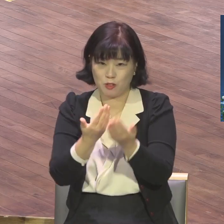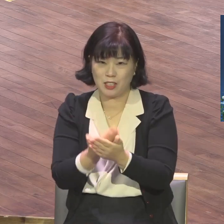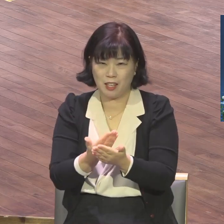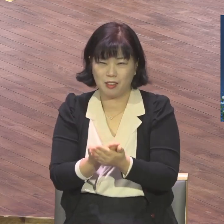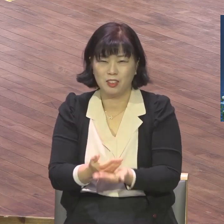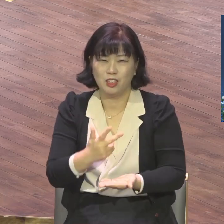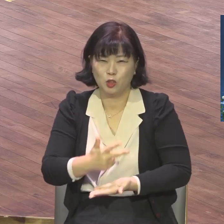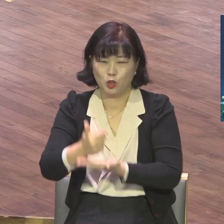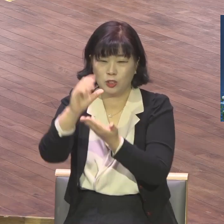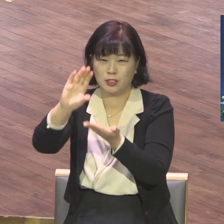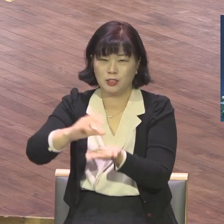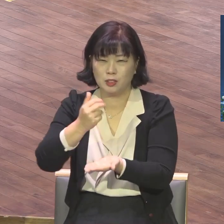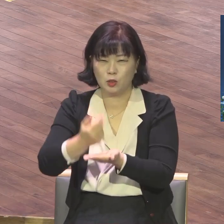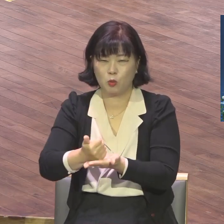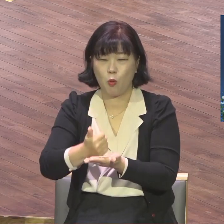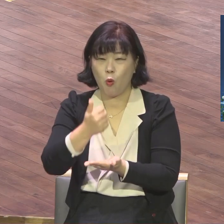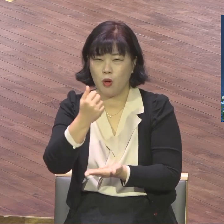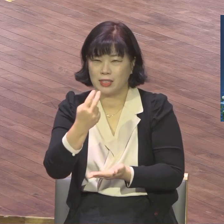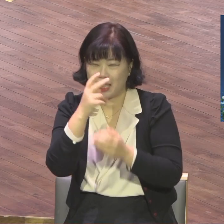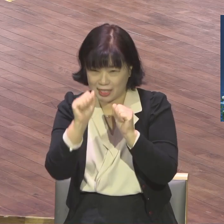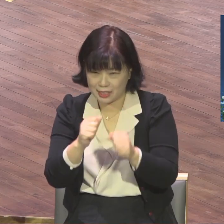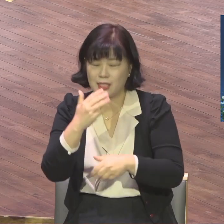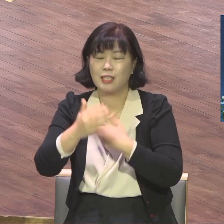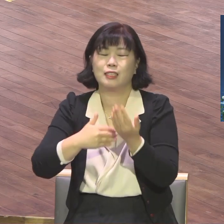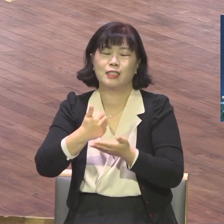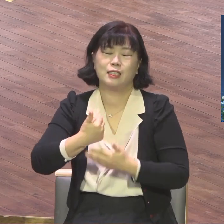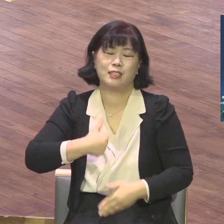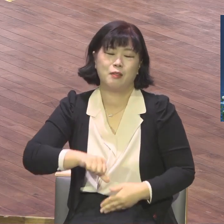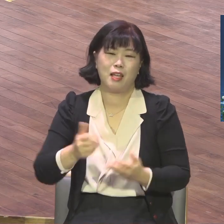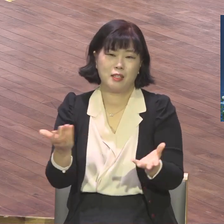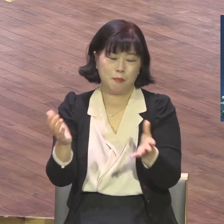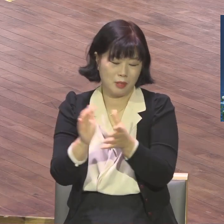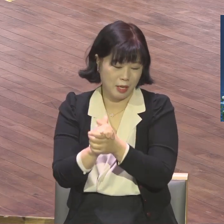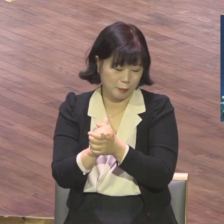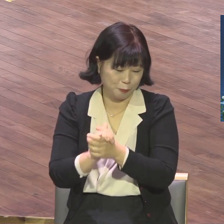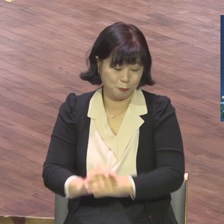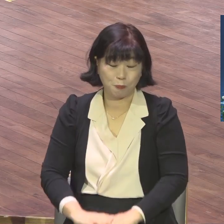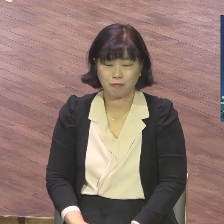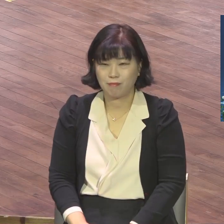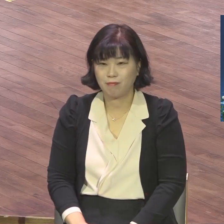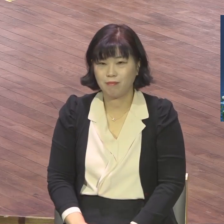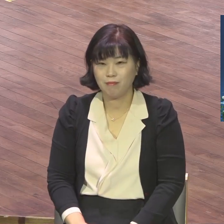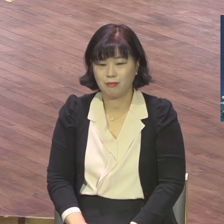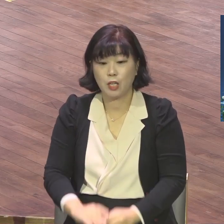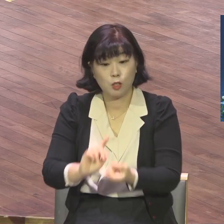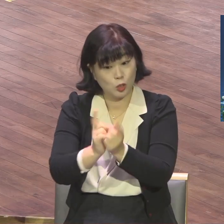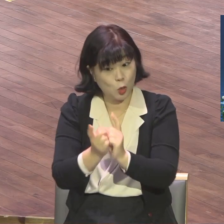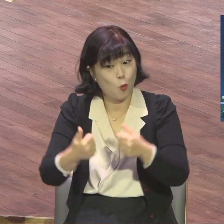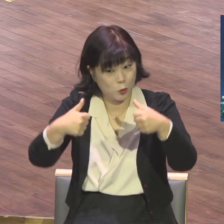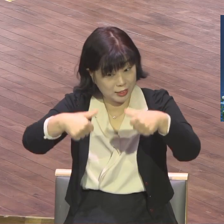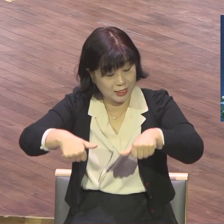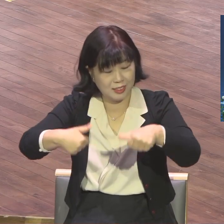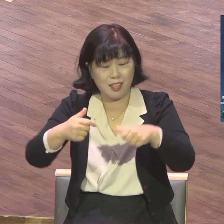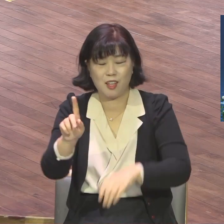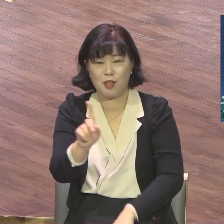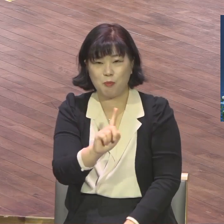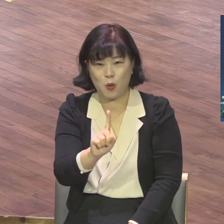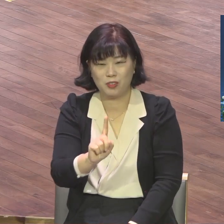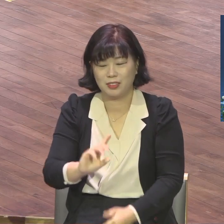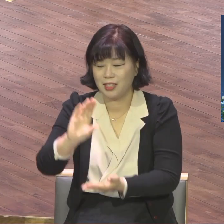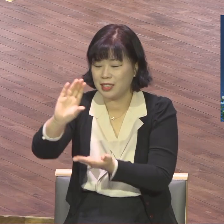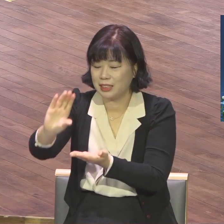살아계신 하나님의 아들이십니다. 아멘. 우리 해외 성도들도 같이 서로 다 인사합시다.